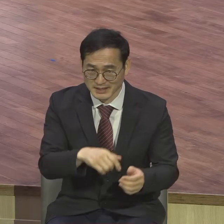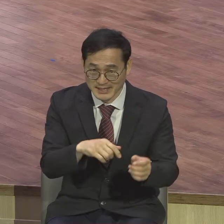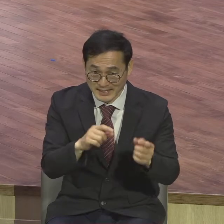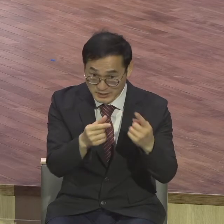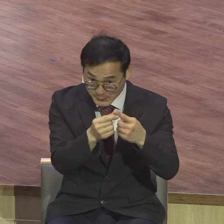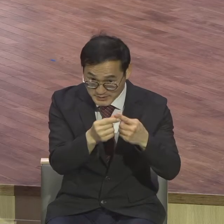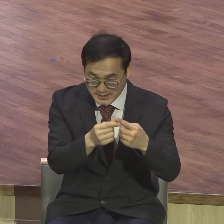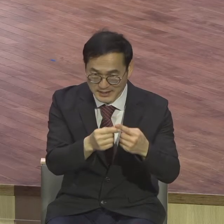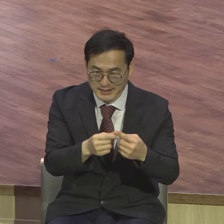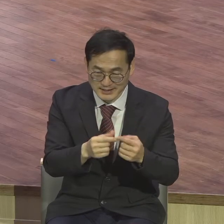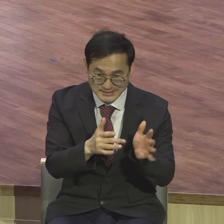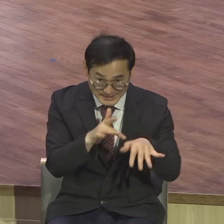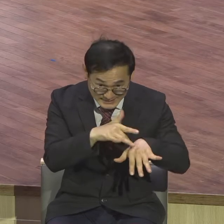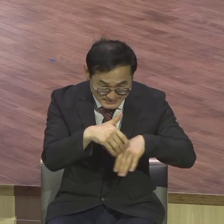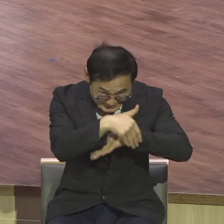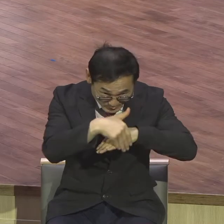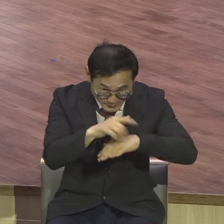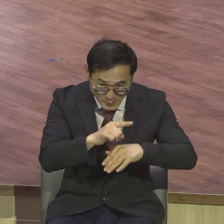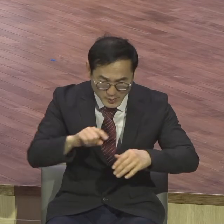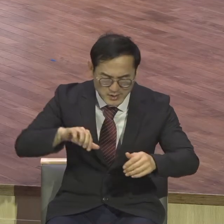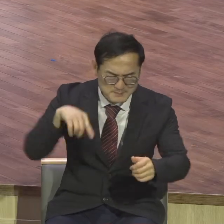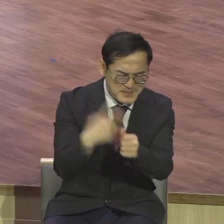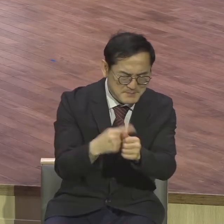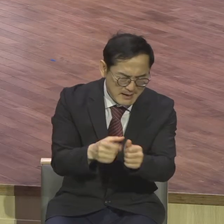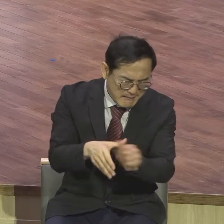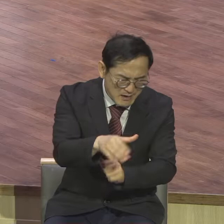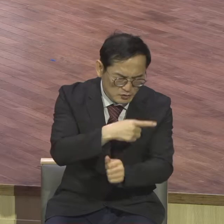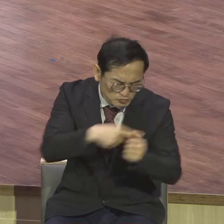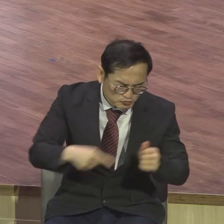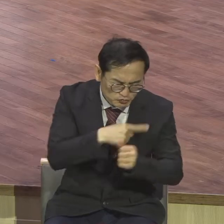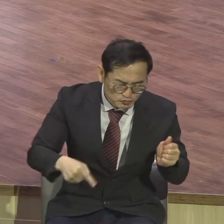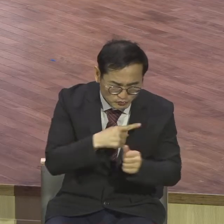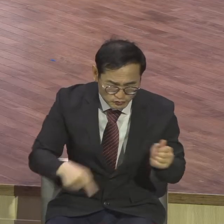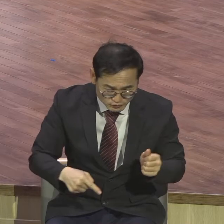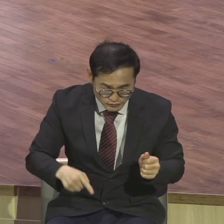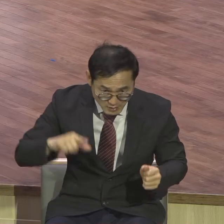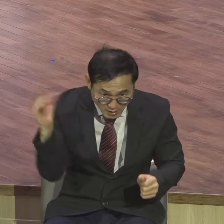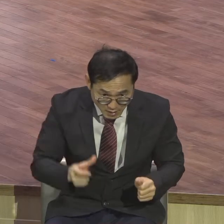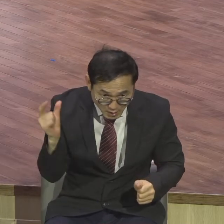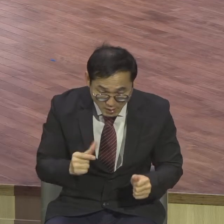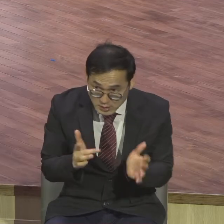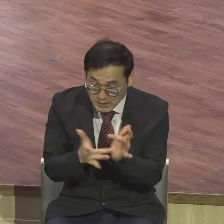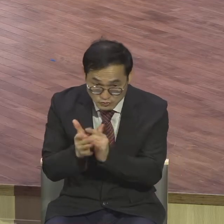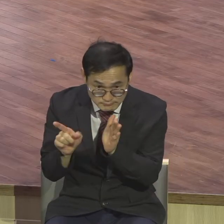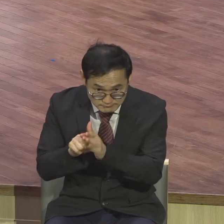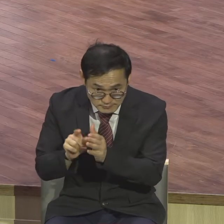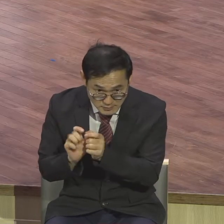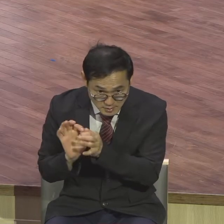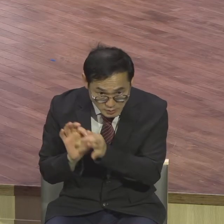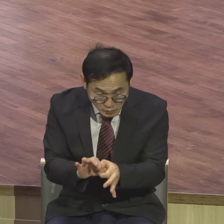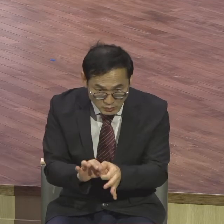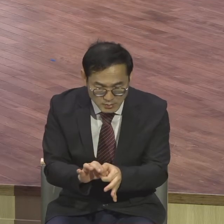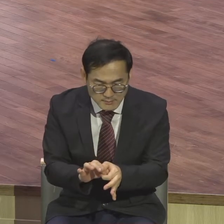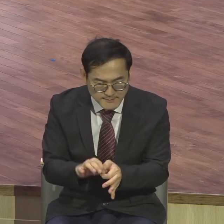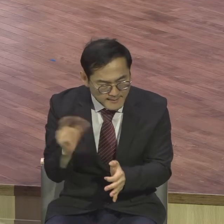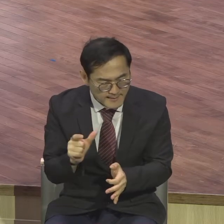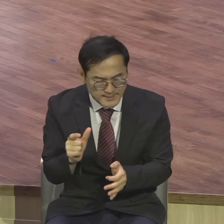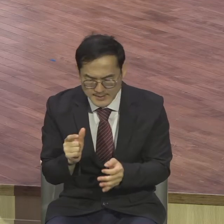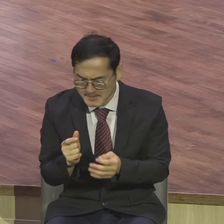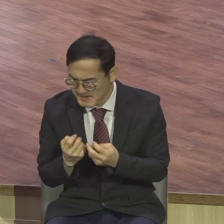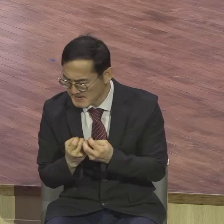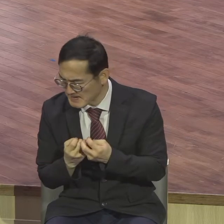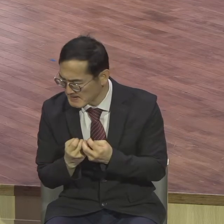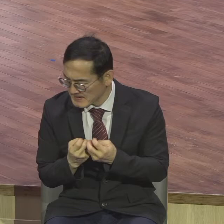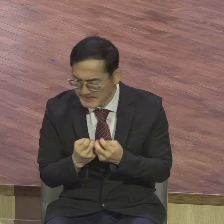혼합이에요. 핍박 팍 하고 안 되면 혼합시키고 헷갈리게 만들어 혼합시켜. 자, 알곡